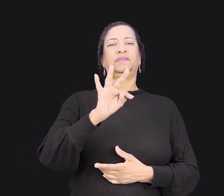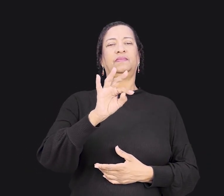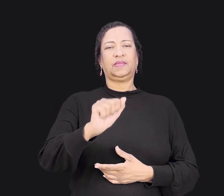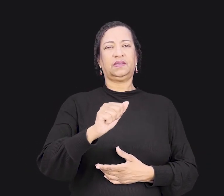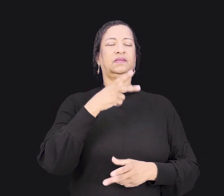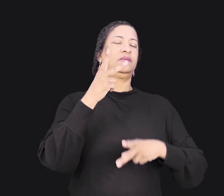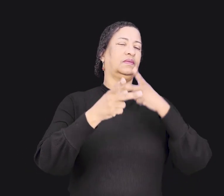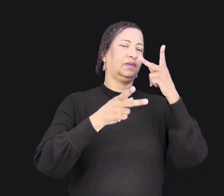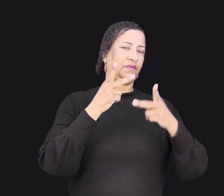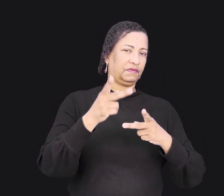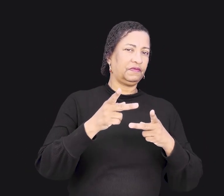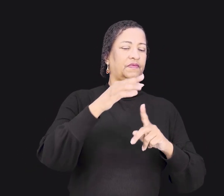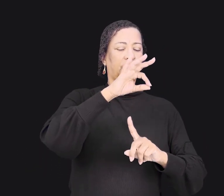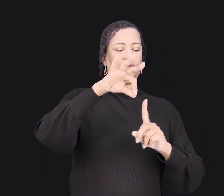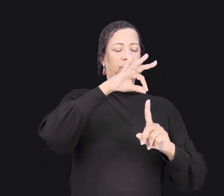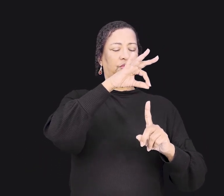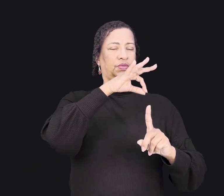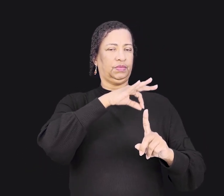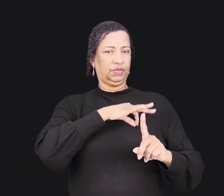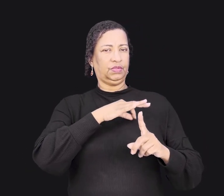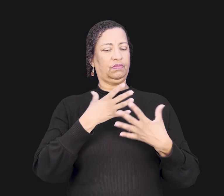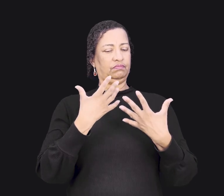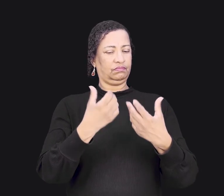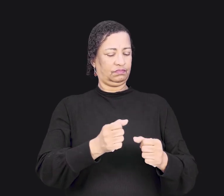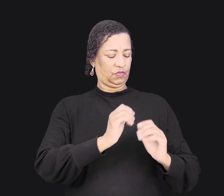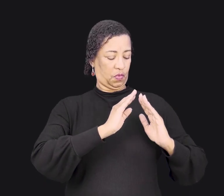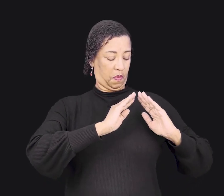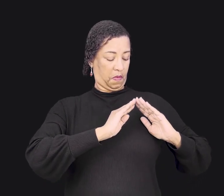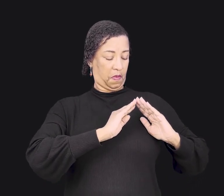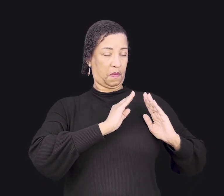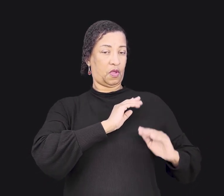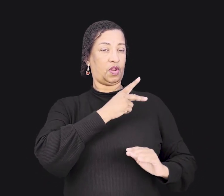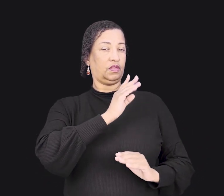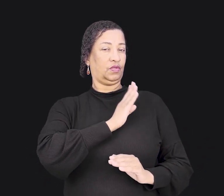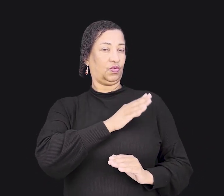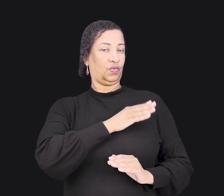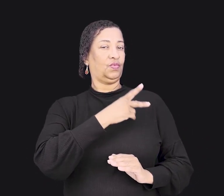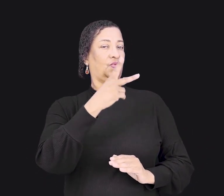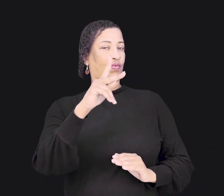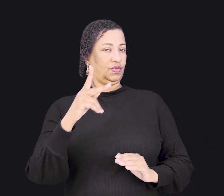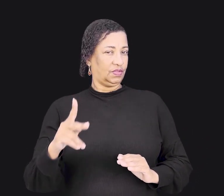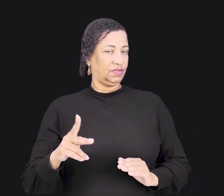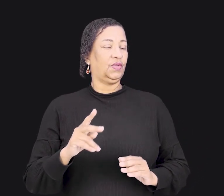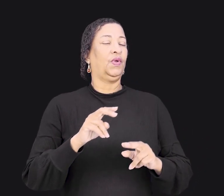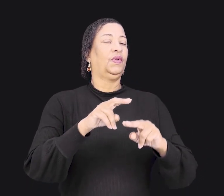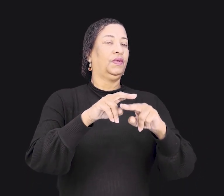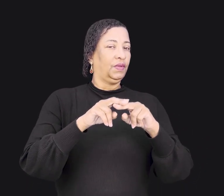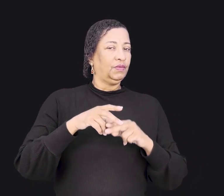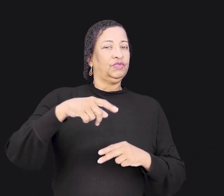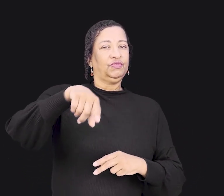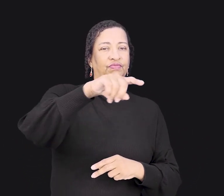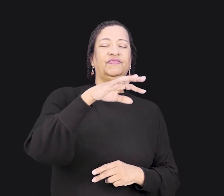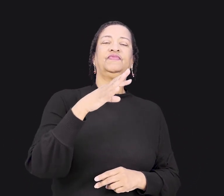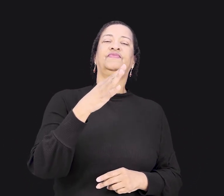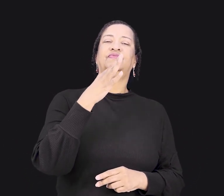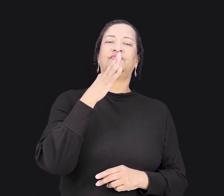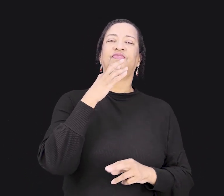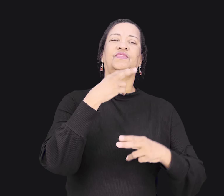do Espírito Santo, que assumiu residência no seu coração, e é a razão por que você conhece o que conhece espiritualmente. Você